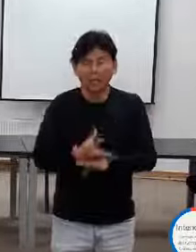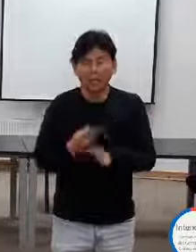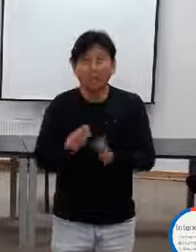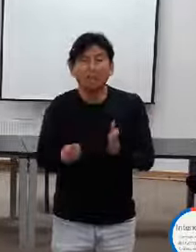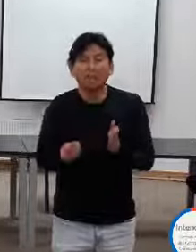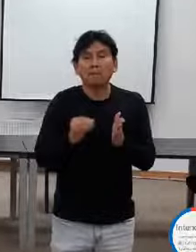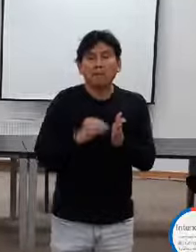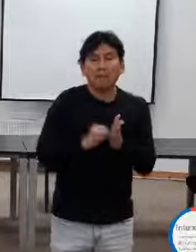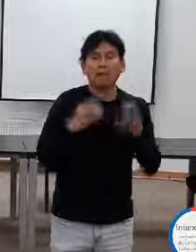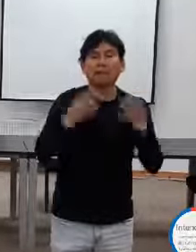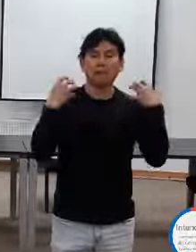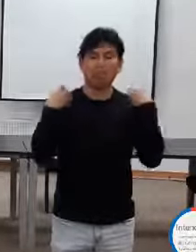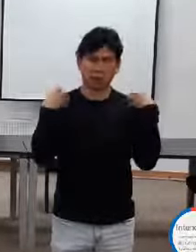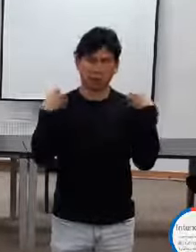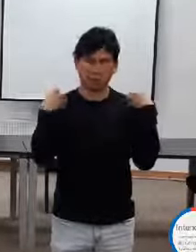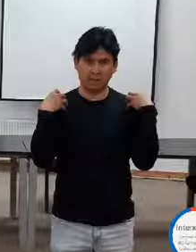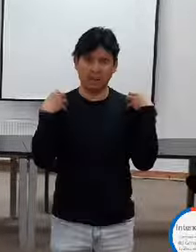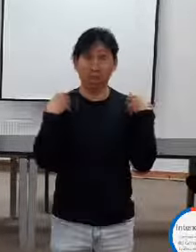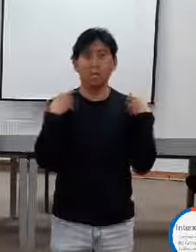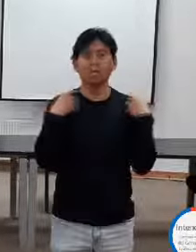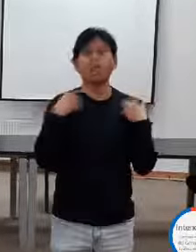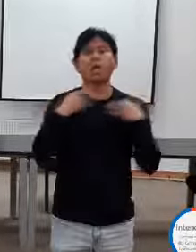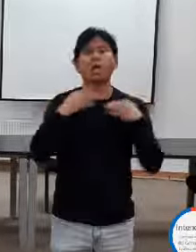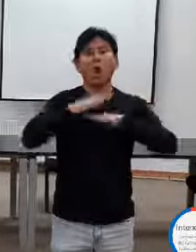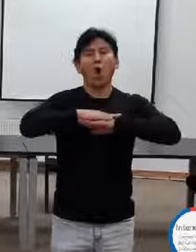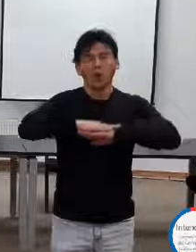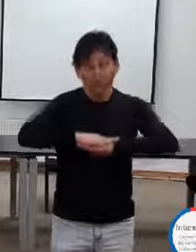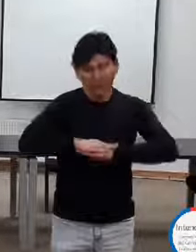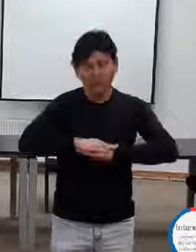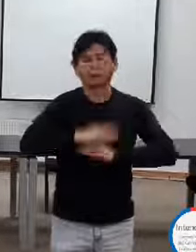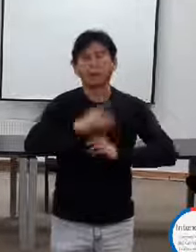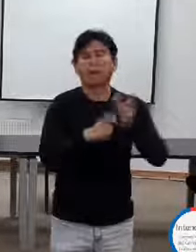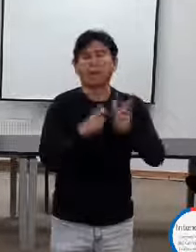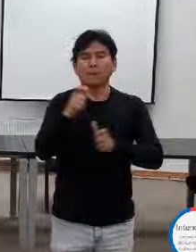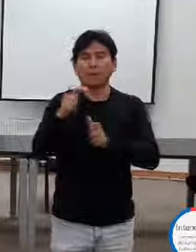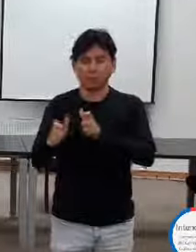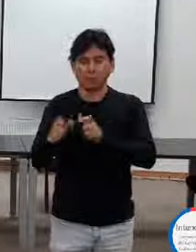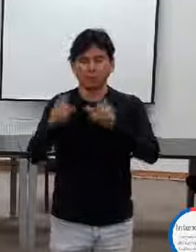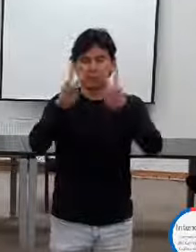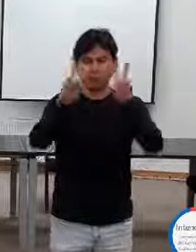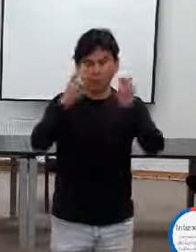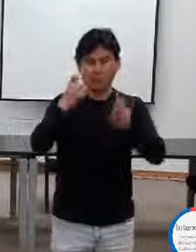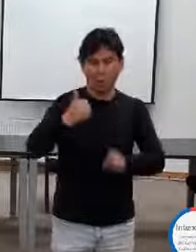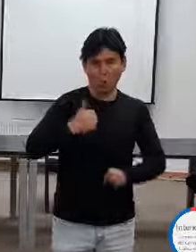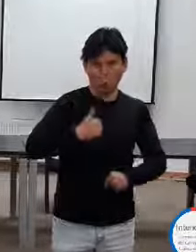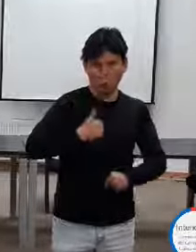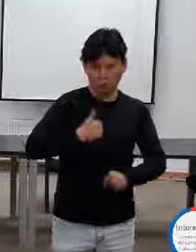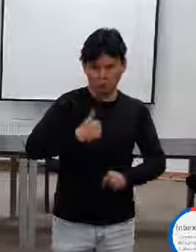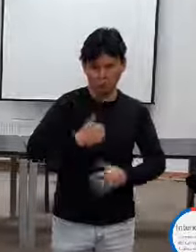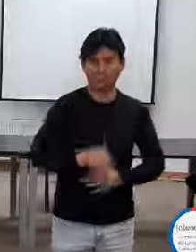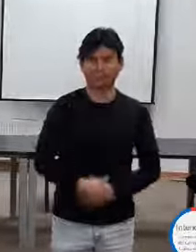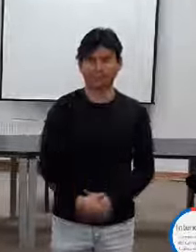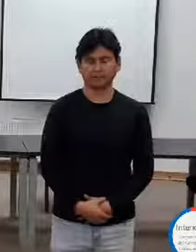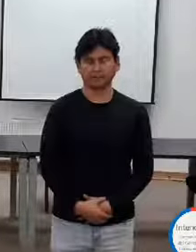grado de responsabilidad y obediencia de las personas en términos de cumplir con esta medida.